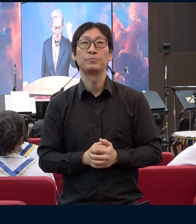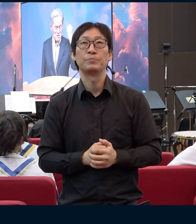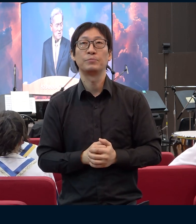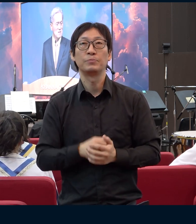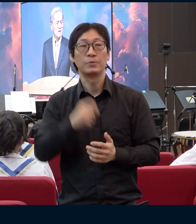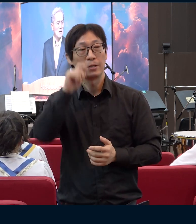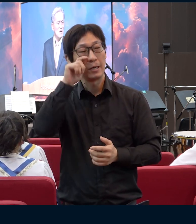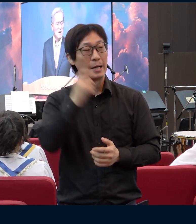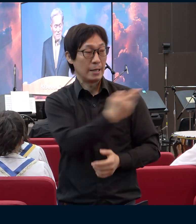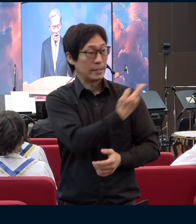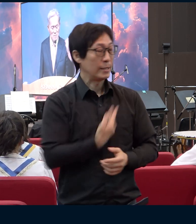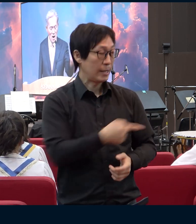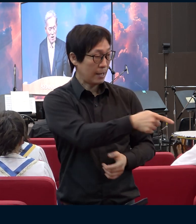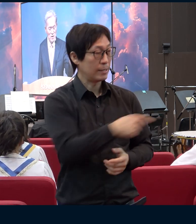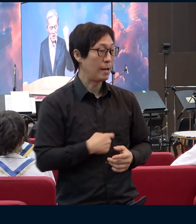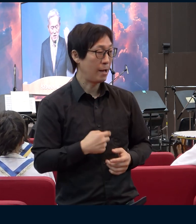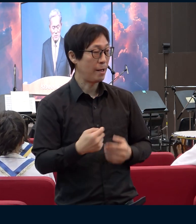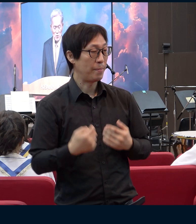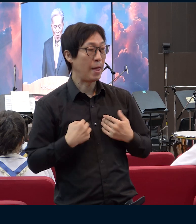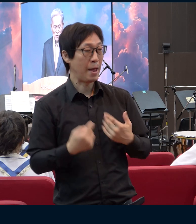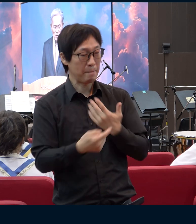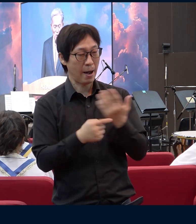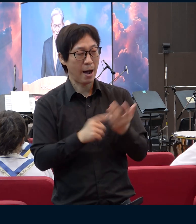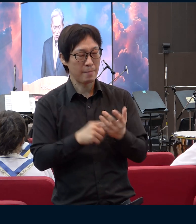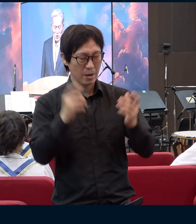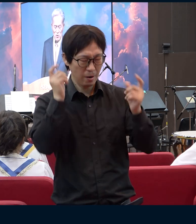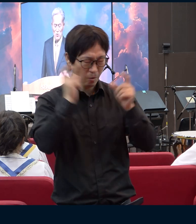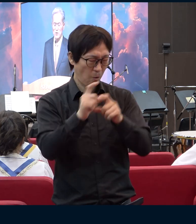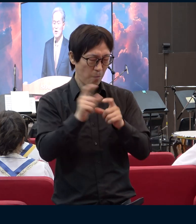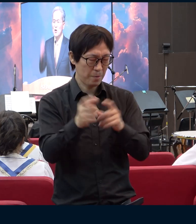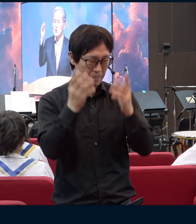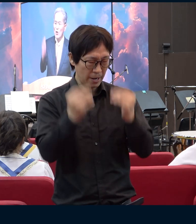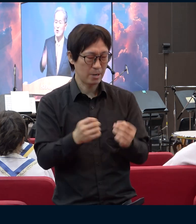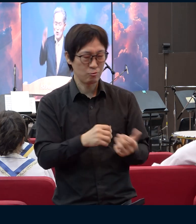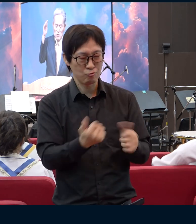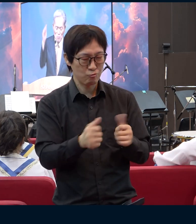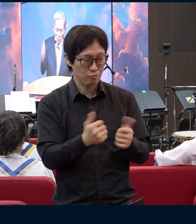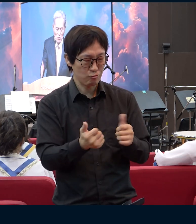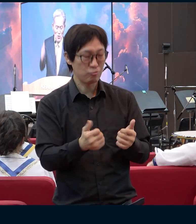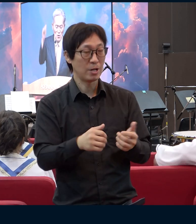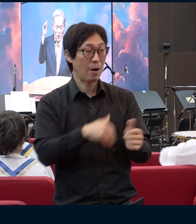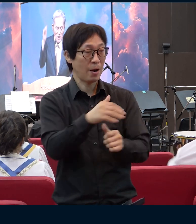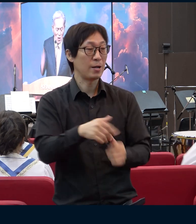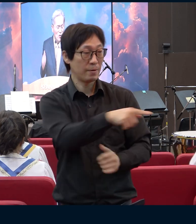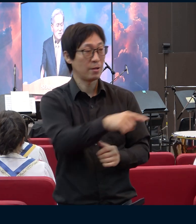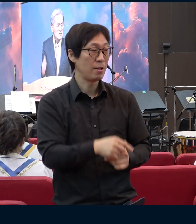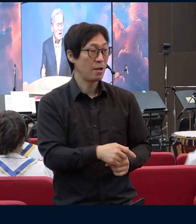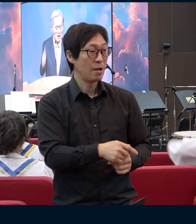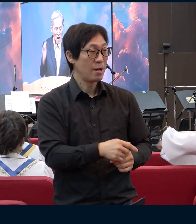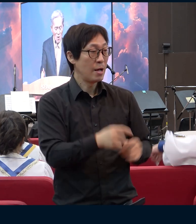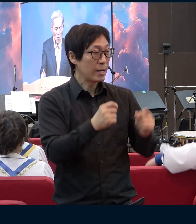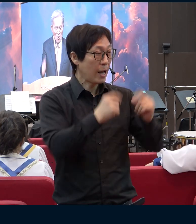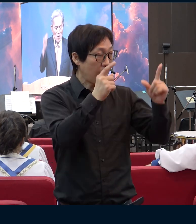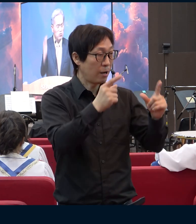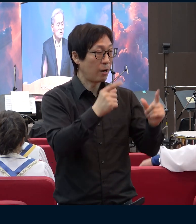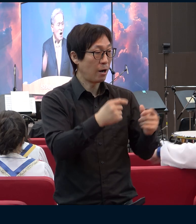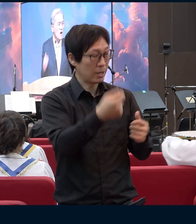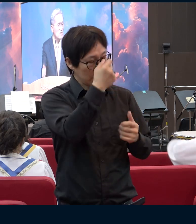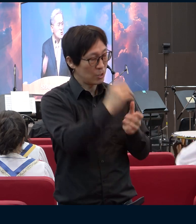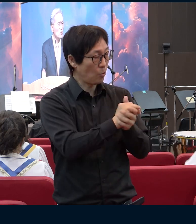멍청한 제자들에게 내 마음이 심히 고민하여 죽게 되었으니 너희는 여기 머물러 깨어